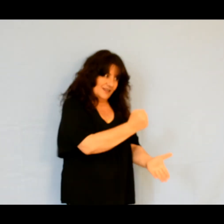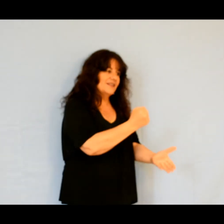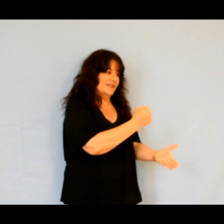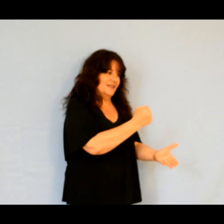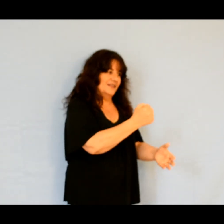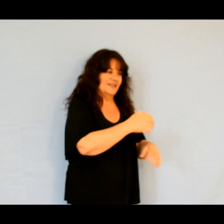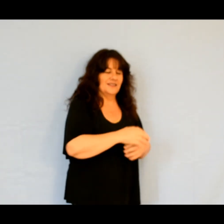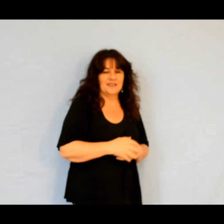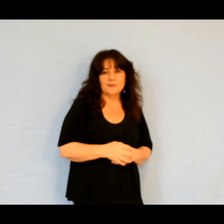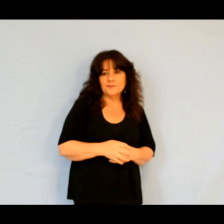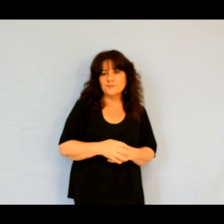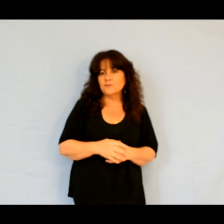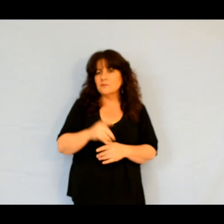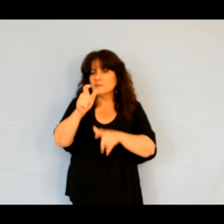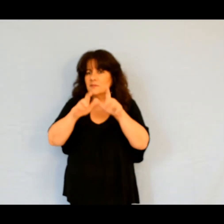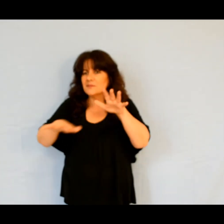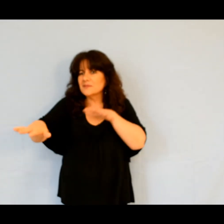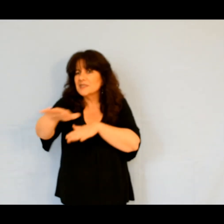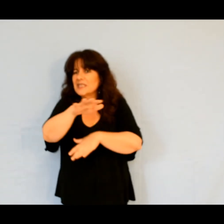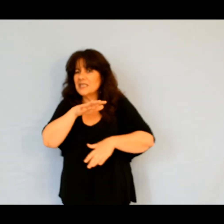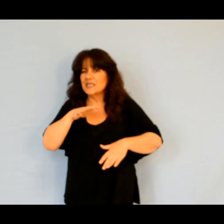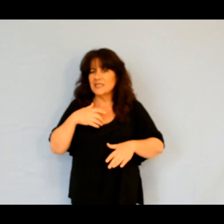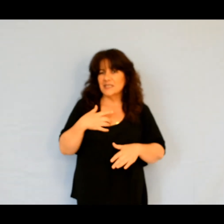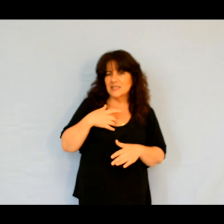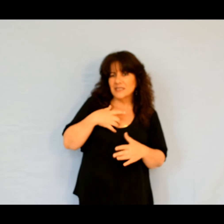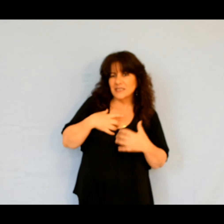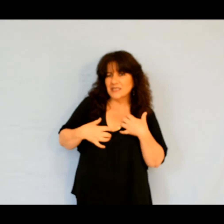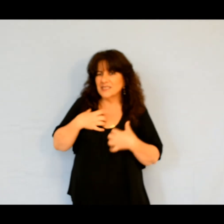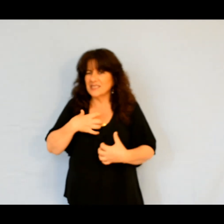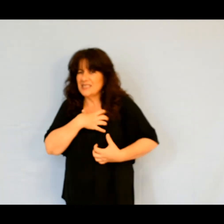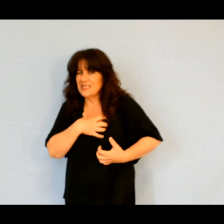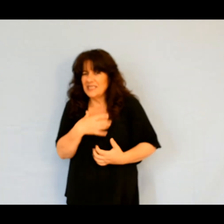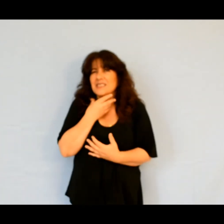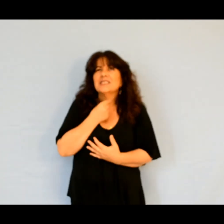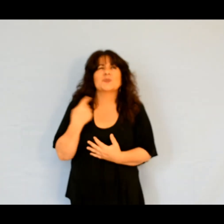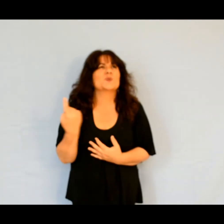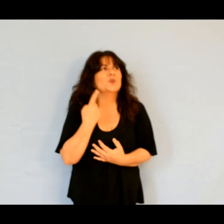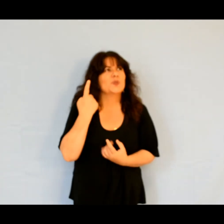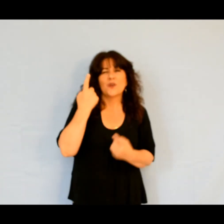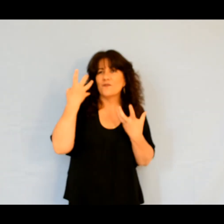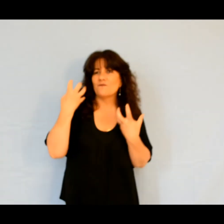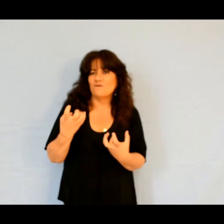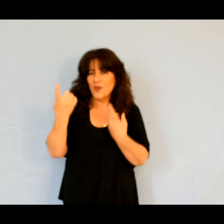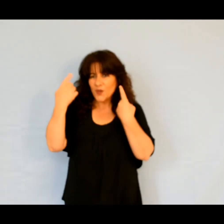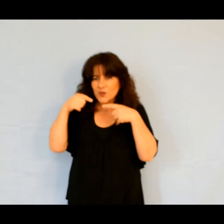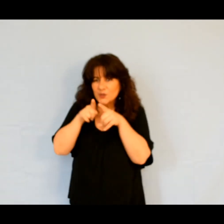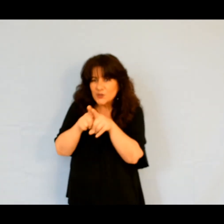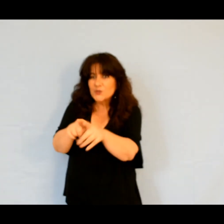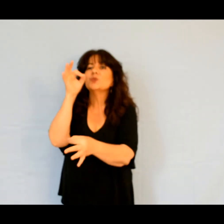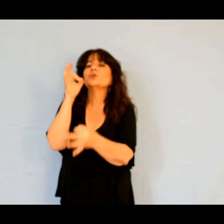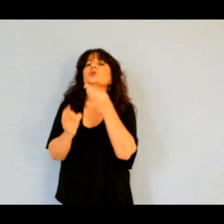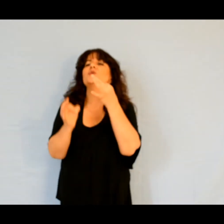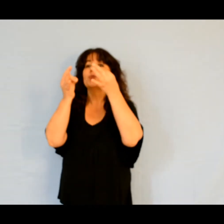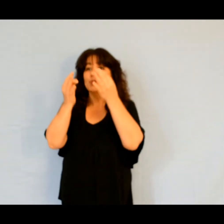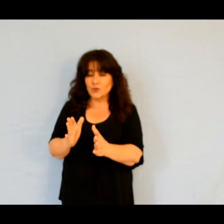Heureux ceux qui ont faim et soif de justice, car ils seront rassasiés.